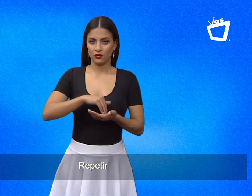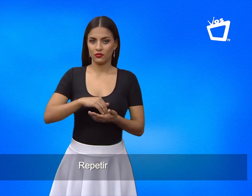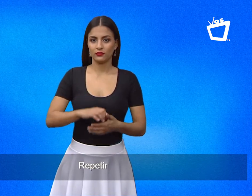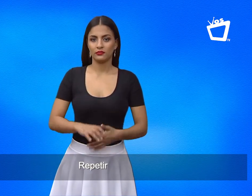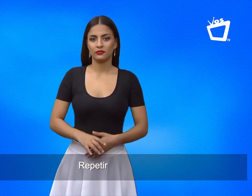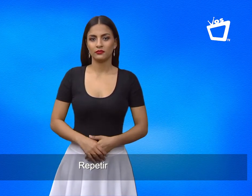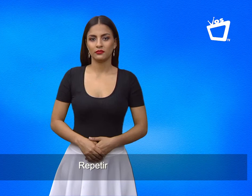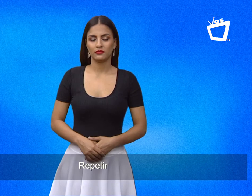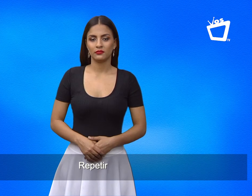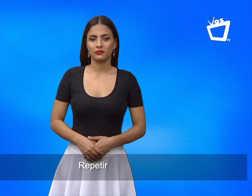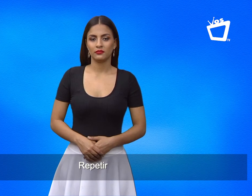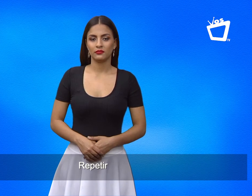Repetir.